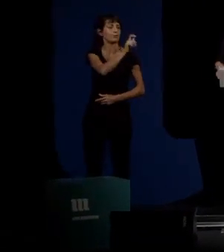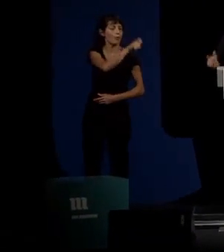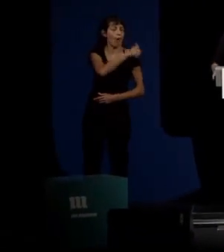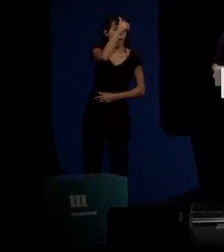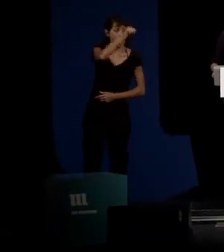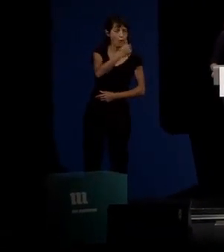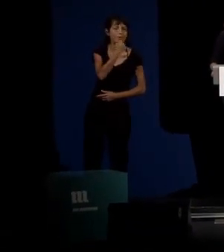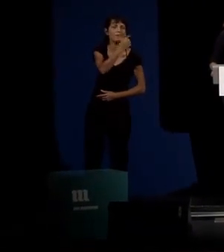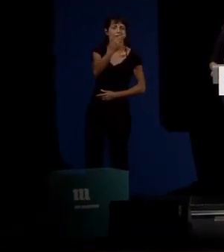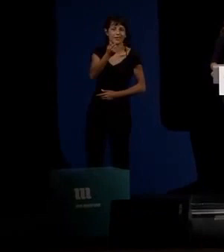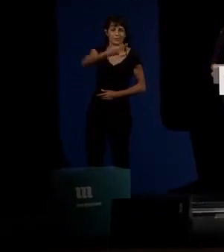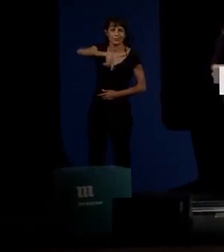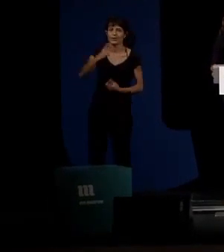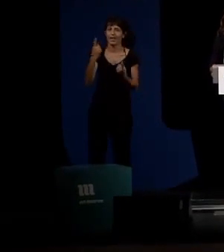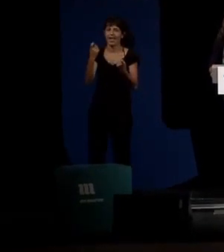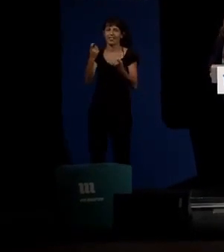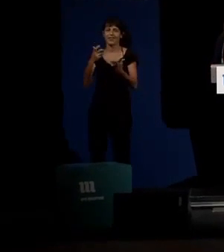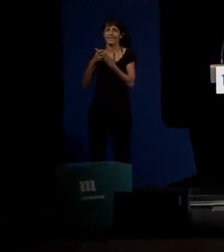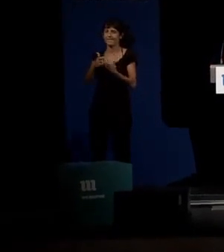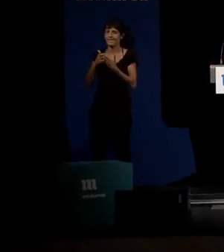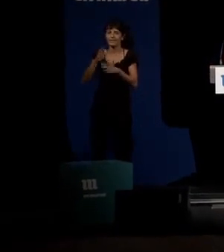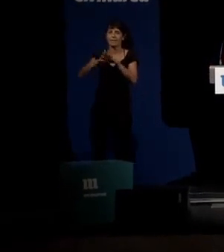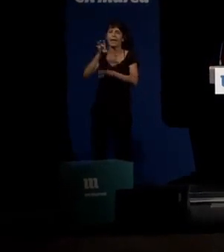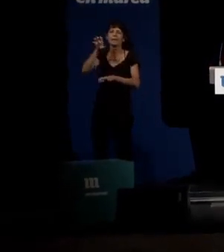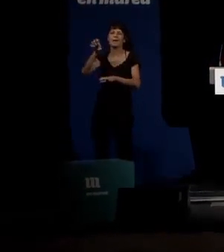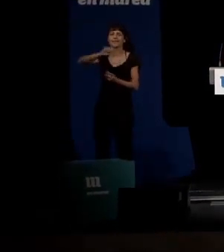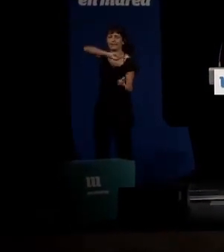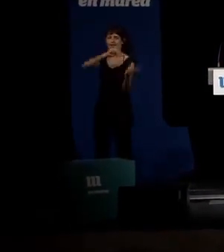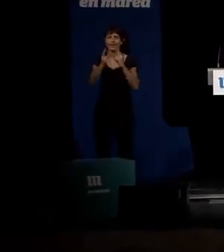que nos rebelemos colectivamente para cambiar este país. Adiante, Bernardo.